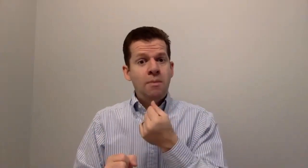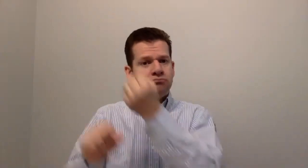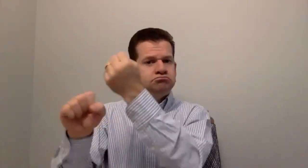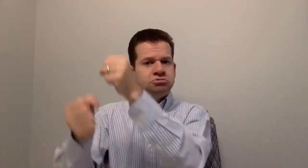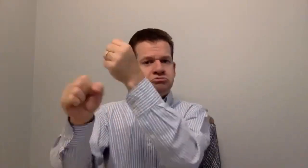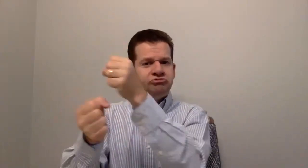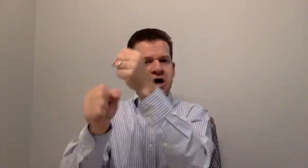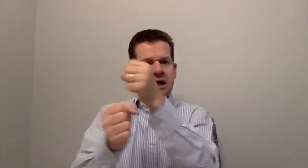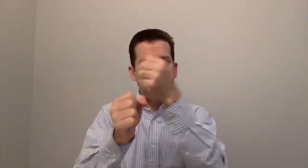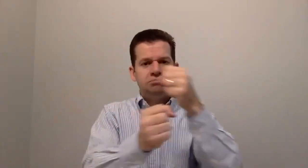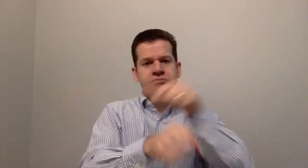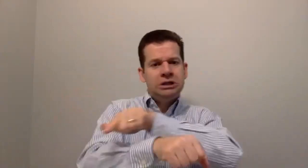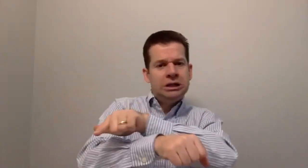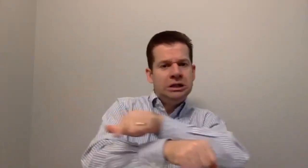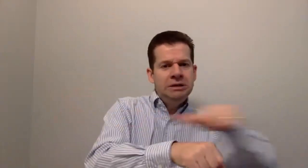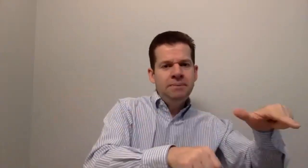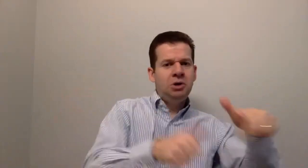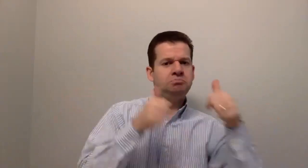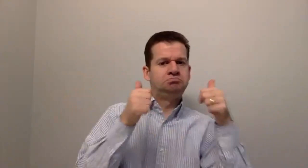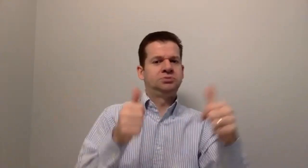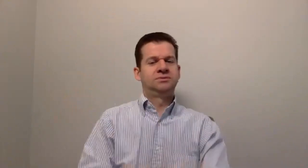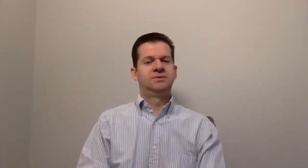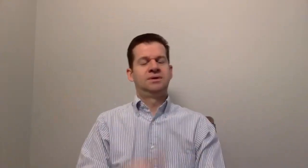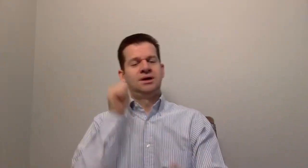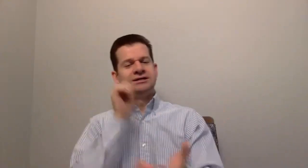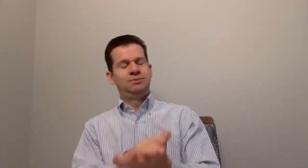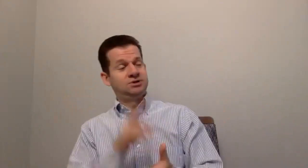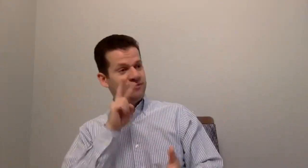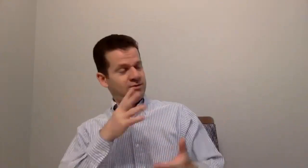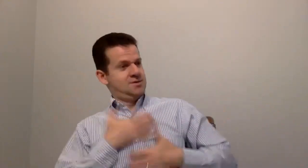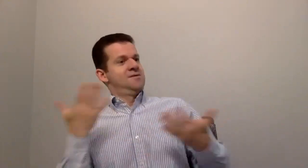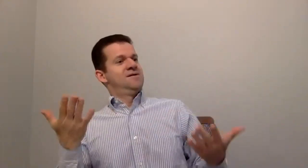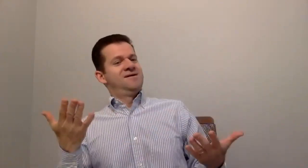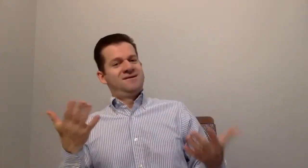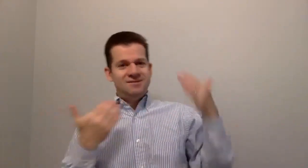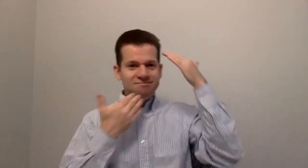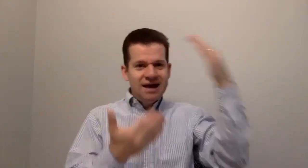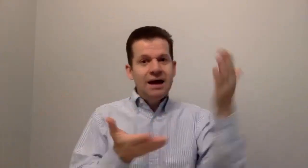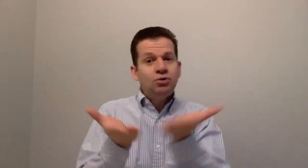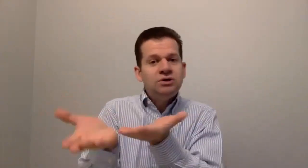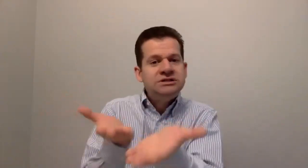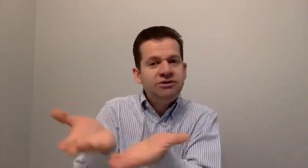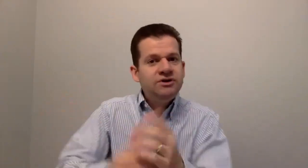homem varre limpinho. Esposa, viu? Obrigado.